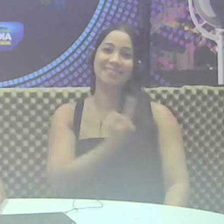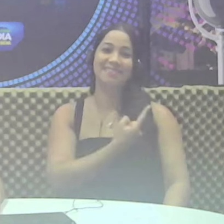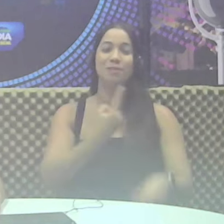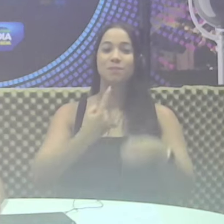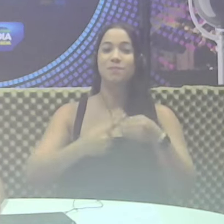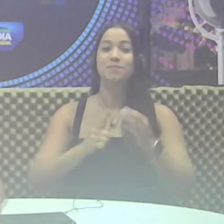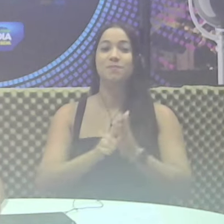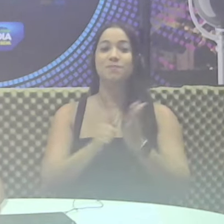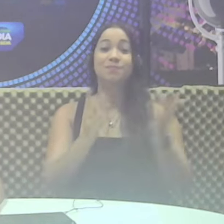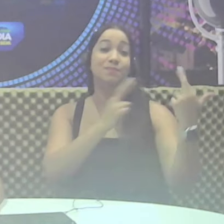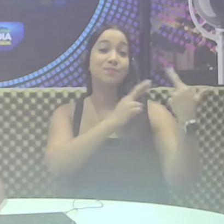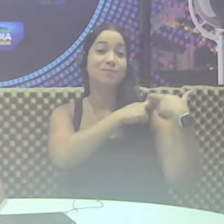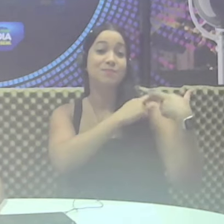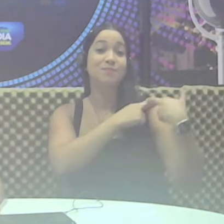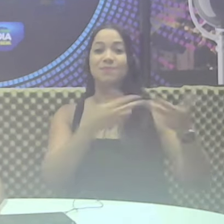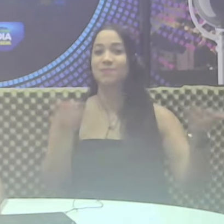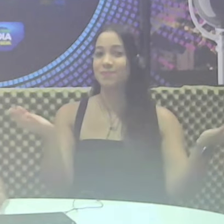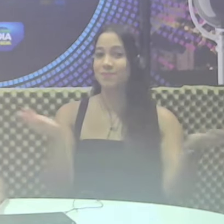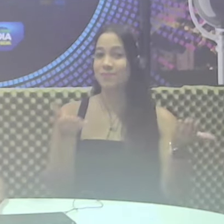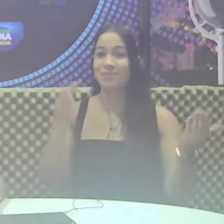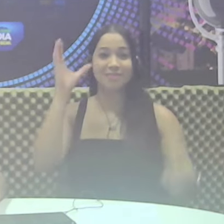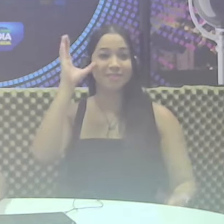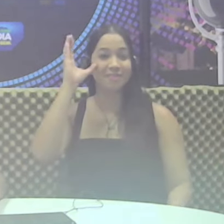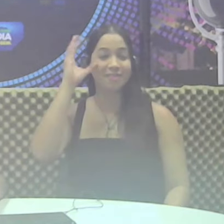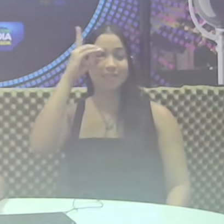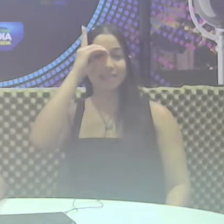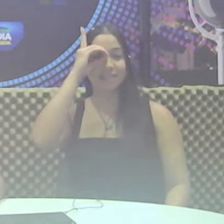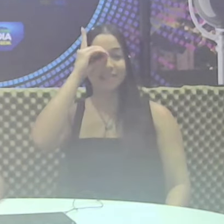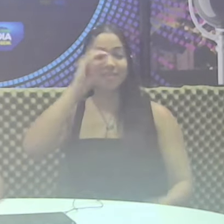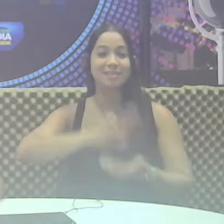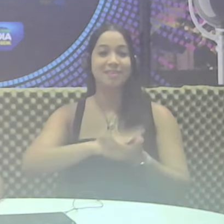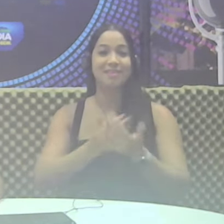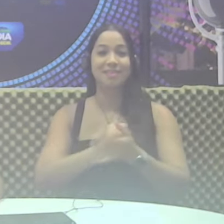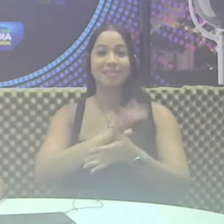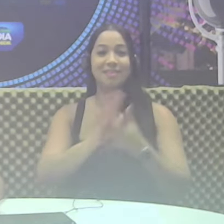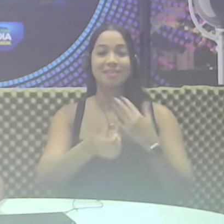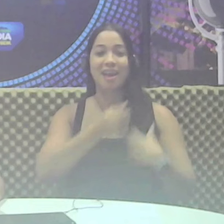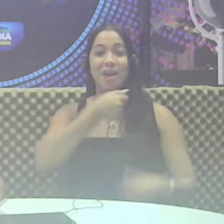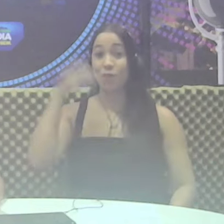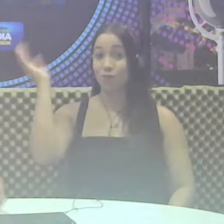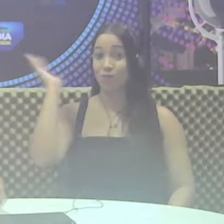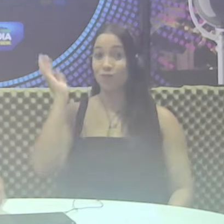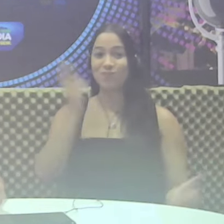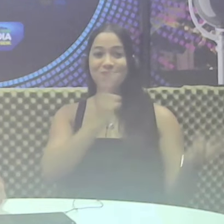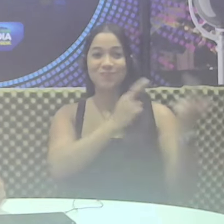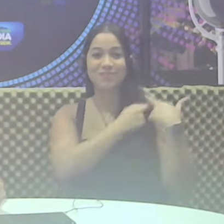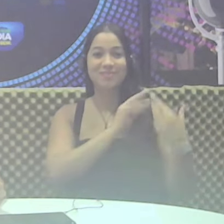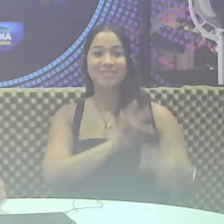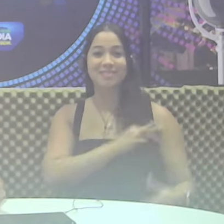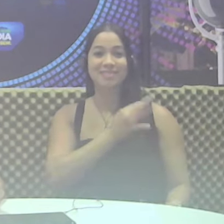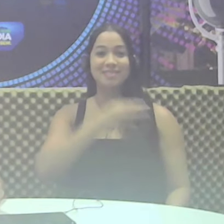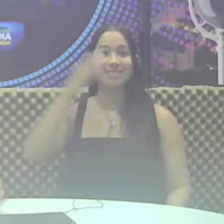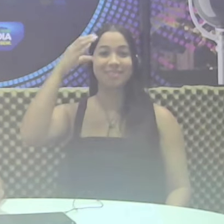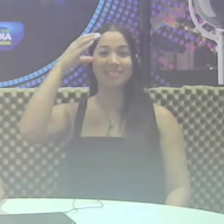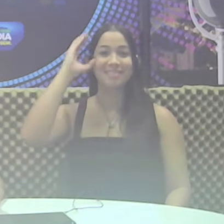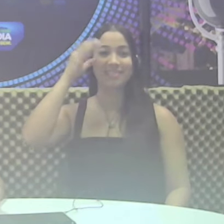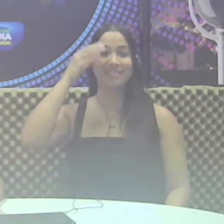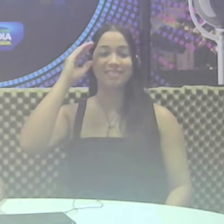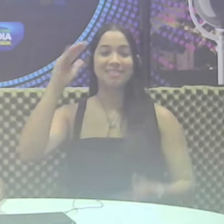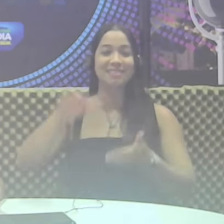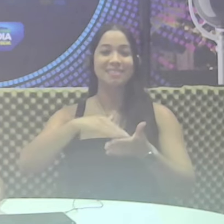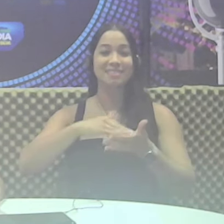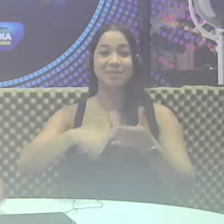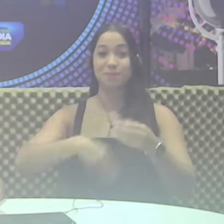Cidade. Jornalista responsável pela edição, Daniela Aires. Tradução em Libras, Amanda Valentim. Responsável técnico, Cristiano